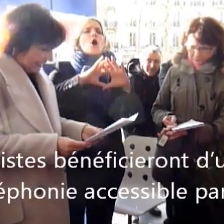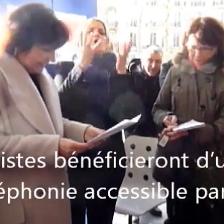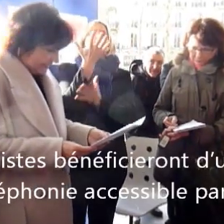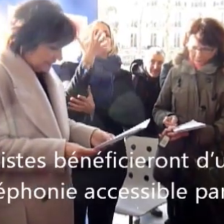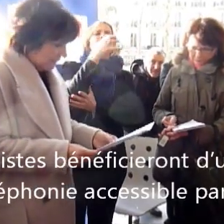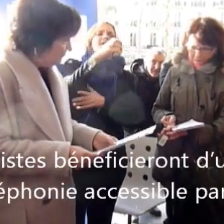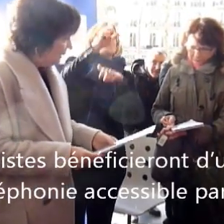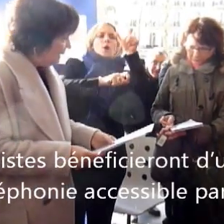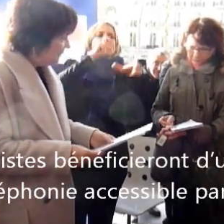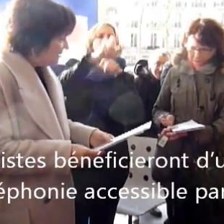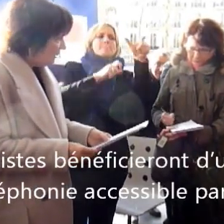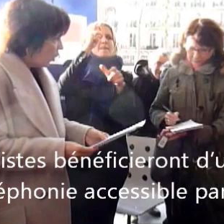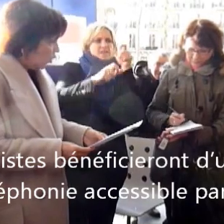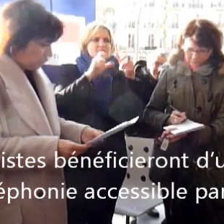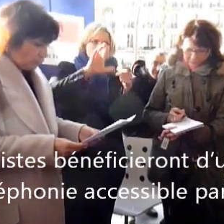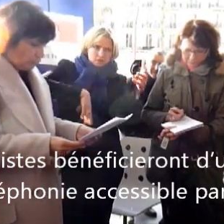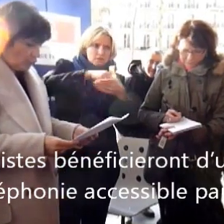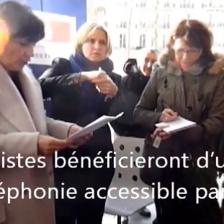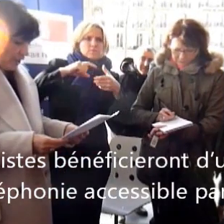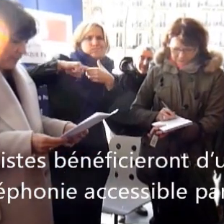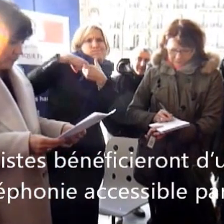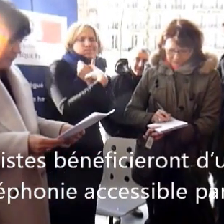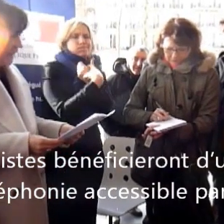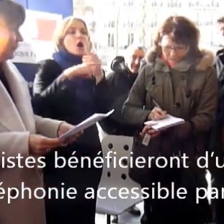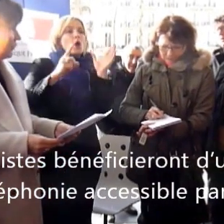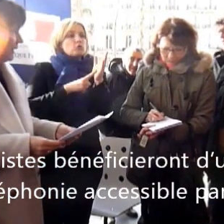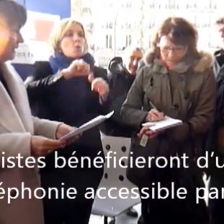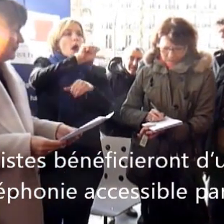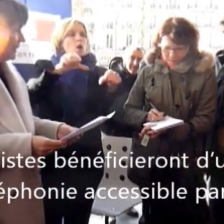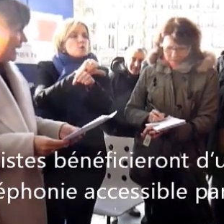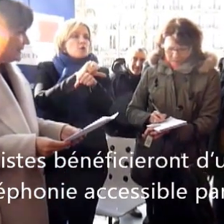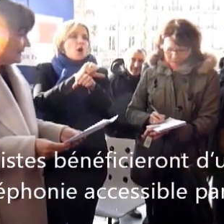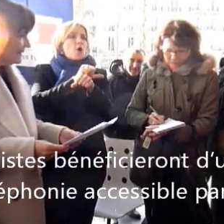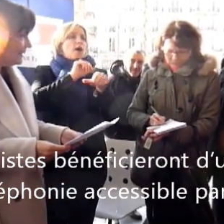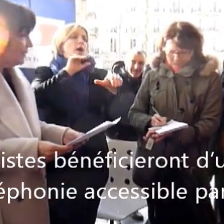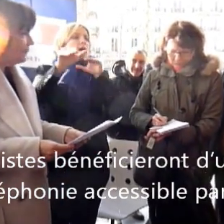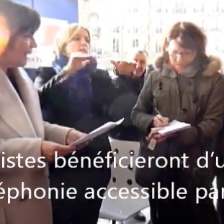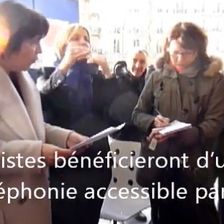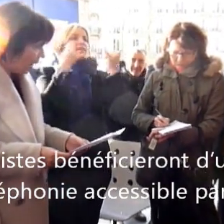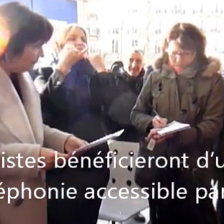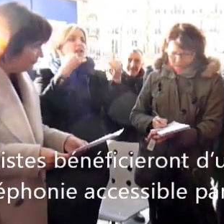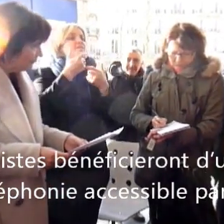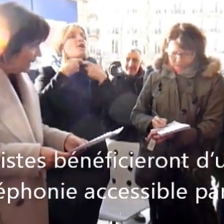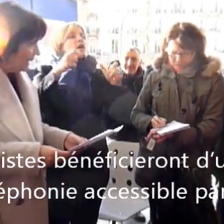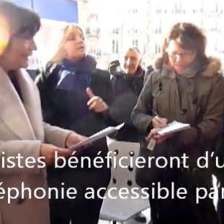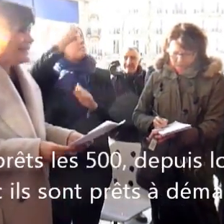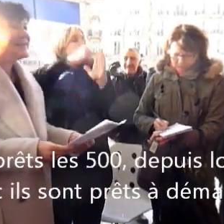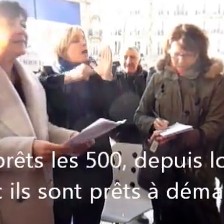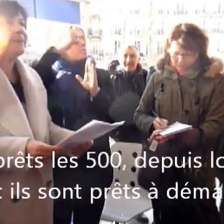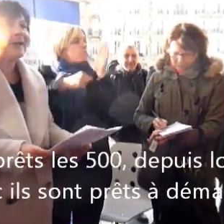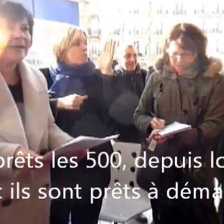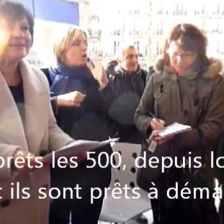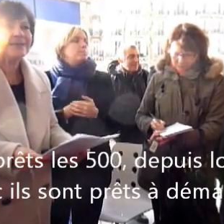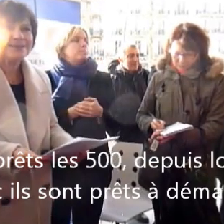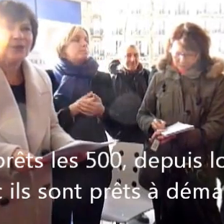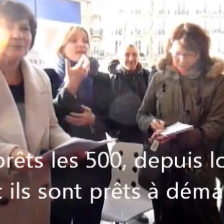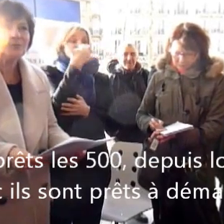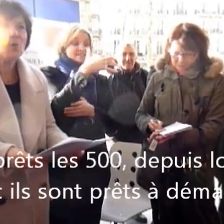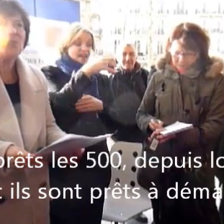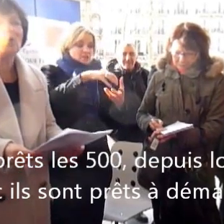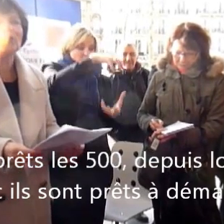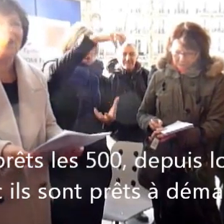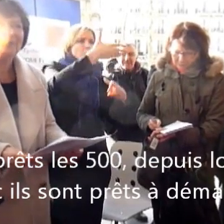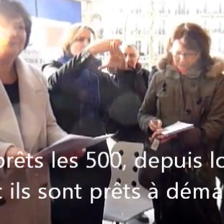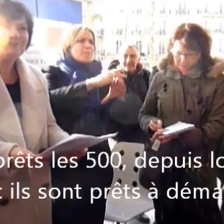500 panélistes bénéficieront d'une heure de téléphonie accessible par mois. Ils étaient prêts, les